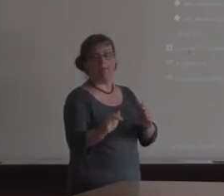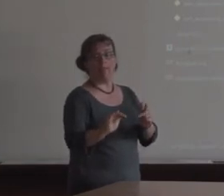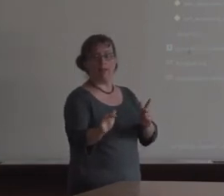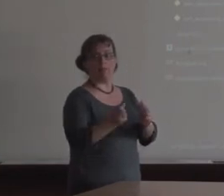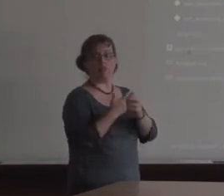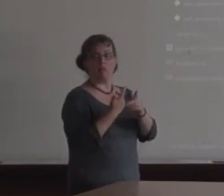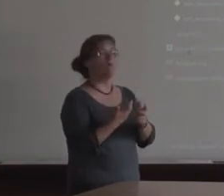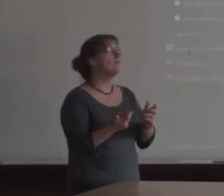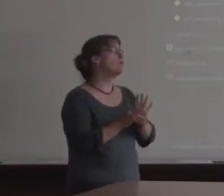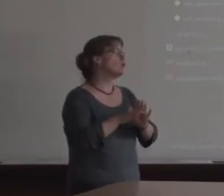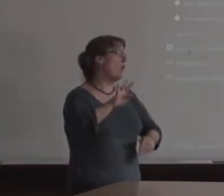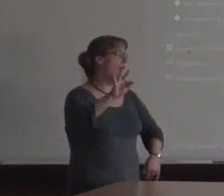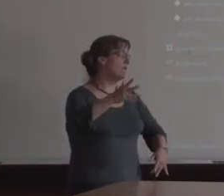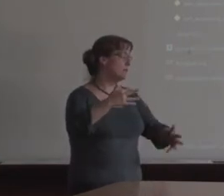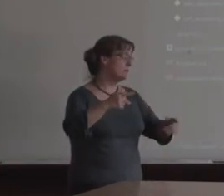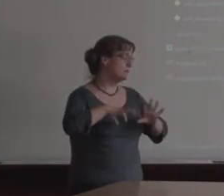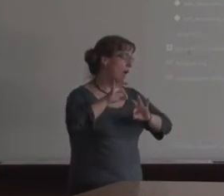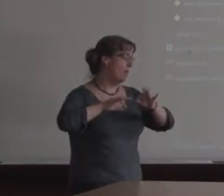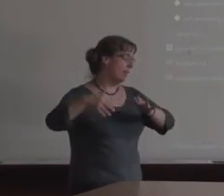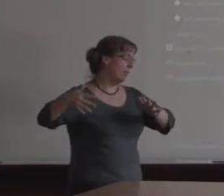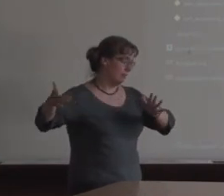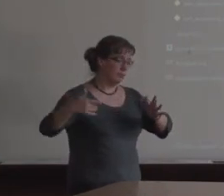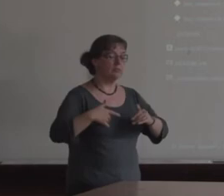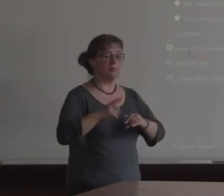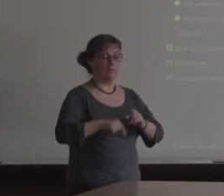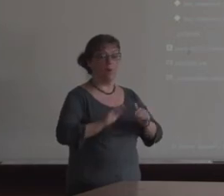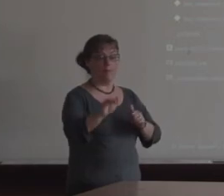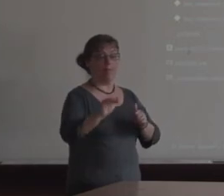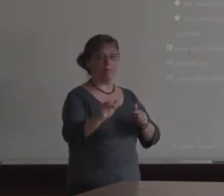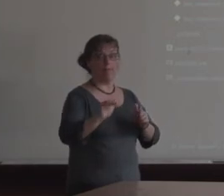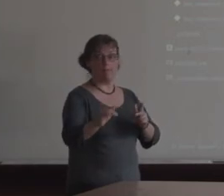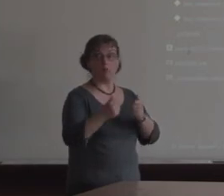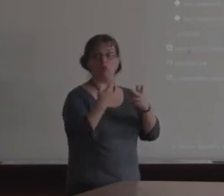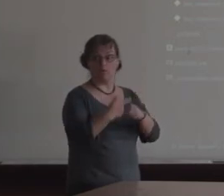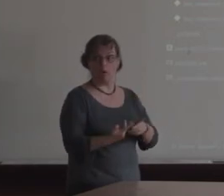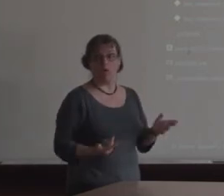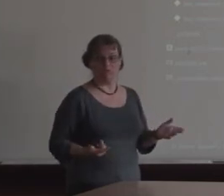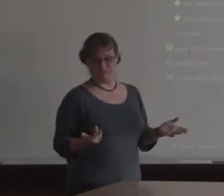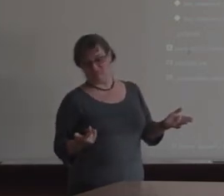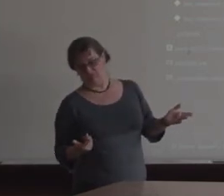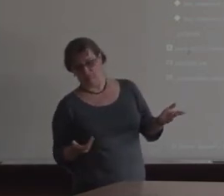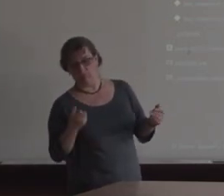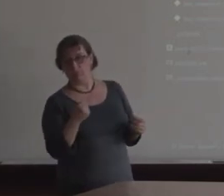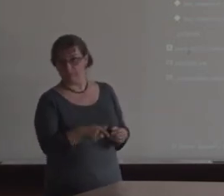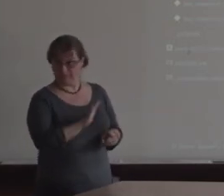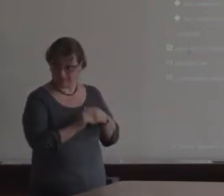un nombre de choses, des paramètres, elle va appeler n fois ma fonction. Comment je teste ça?